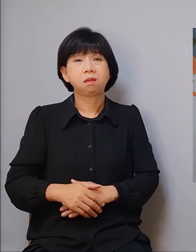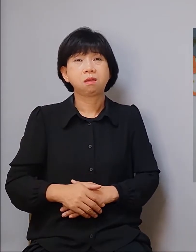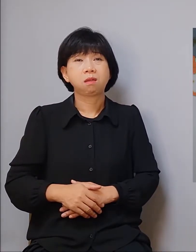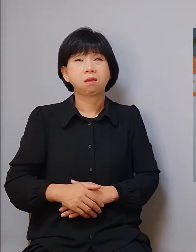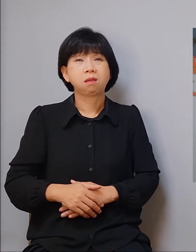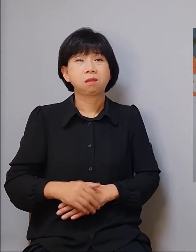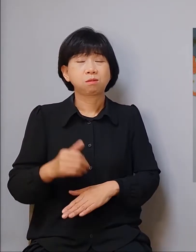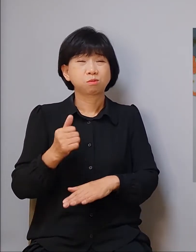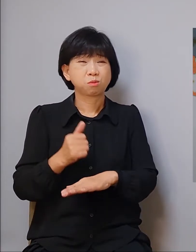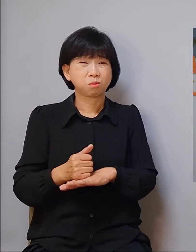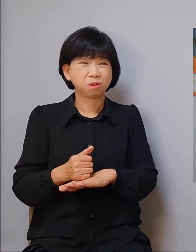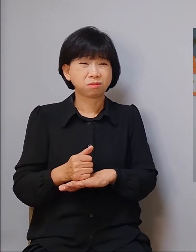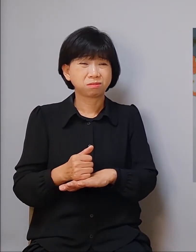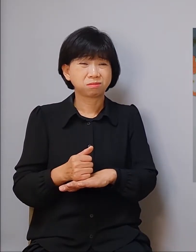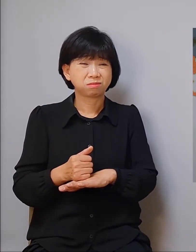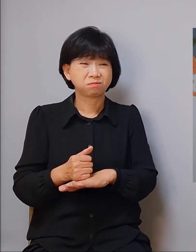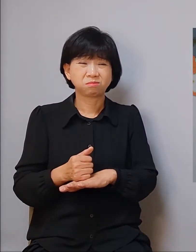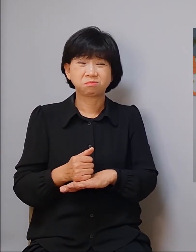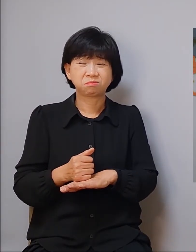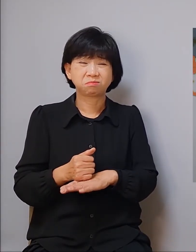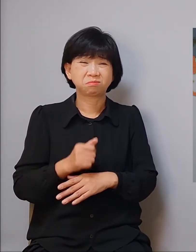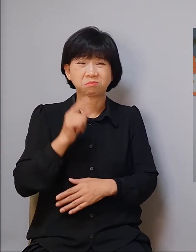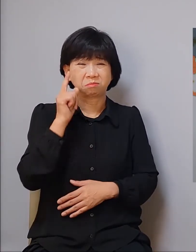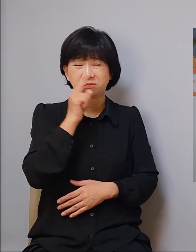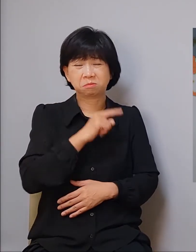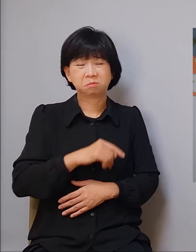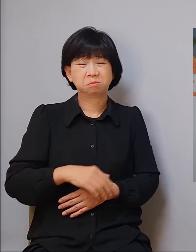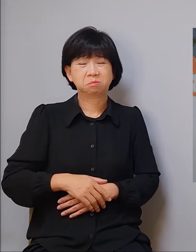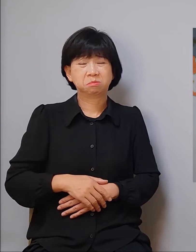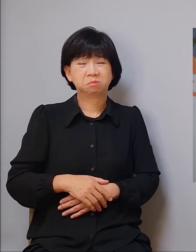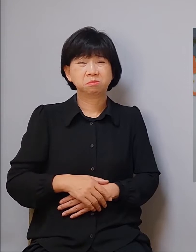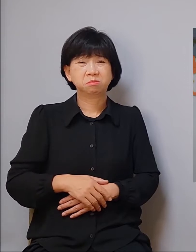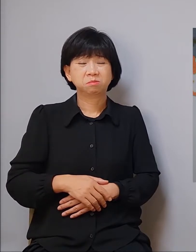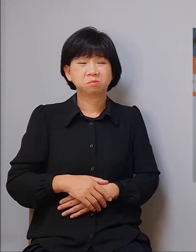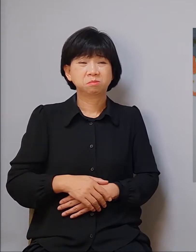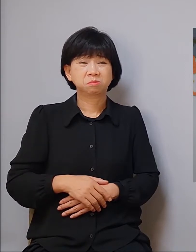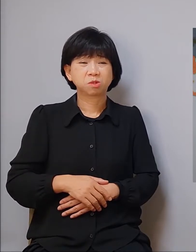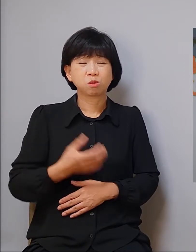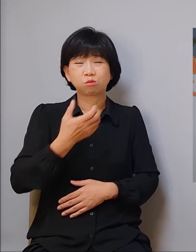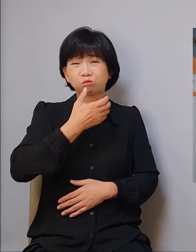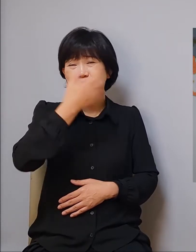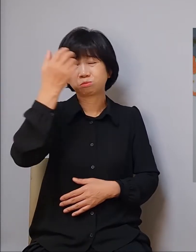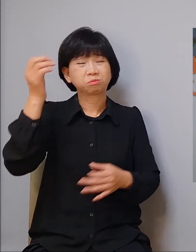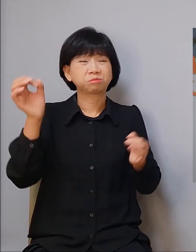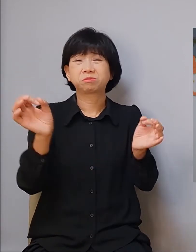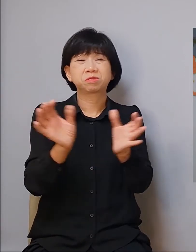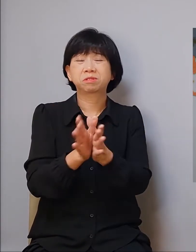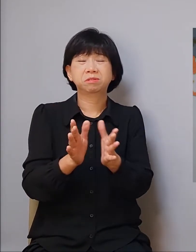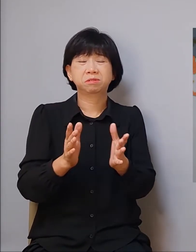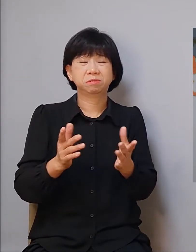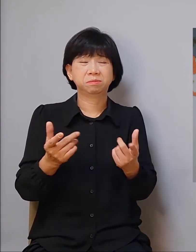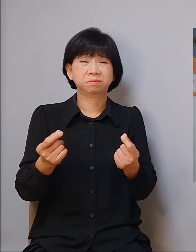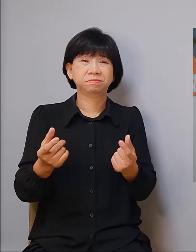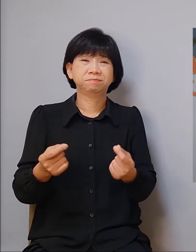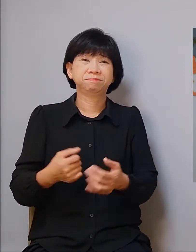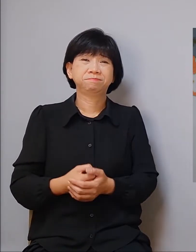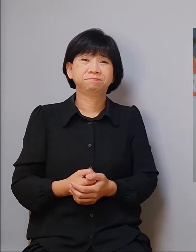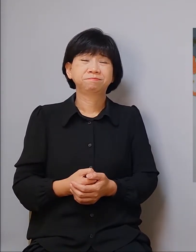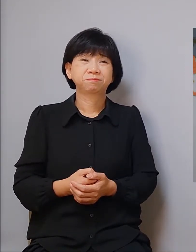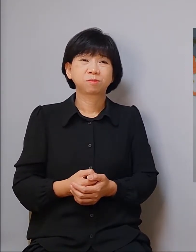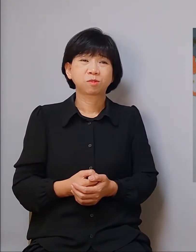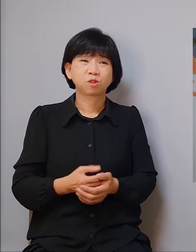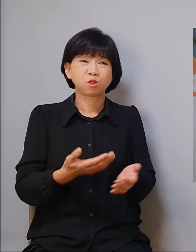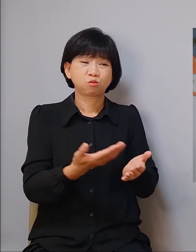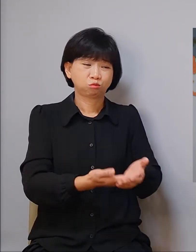비전이 산산조각이 나버립니다. 아예 통째로 그 꿈이 사라져 버렸습니다.